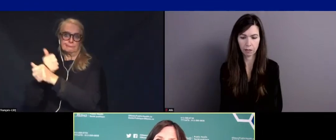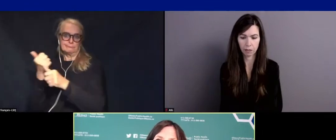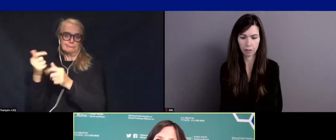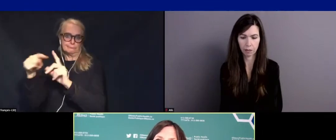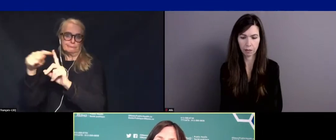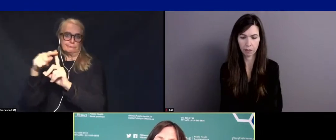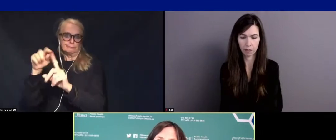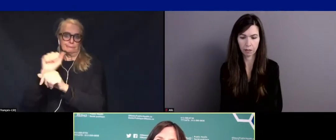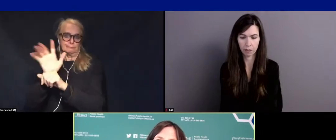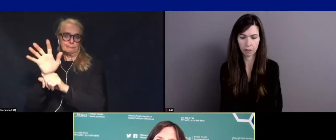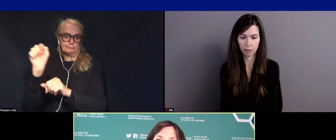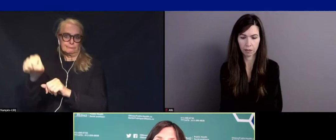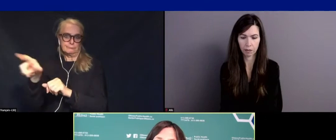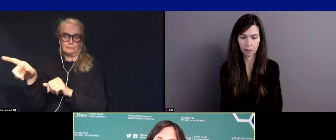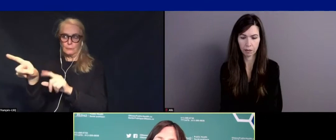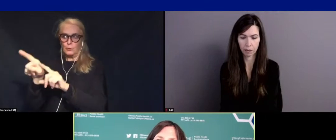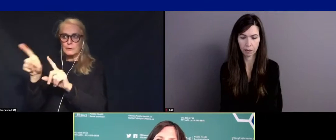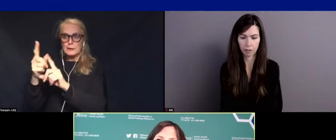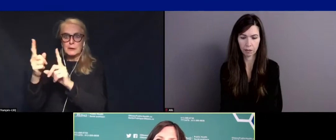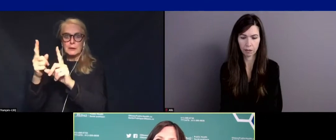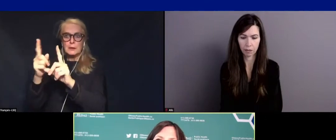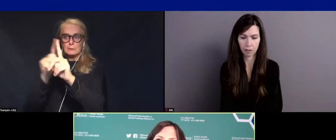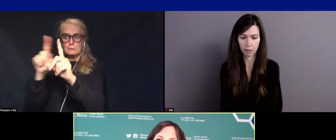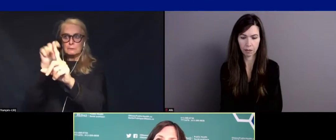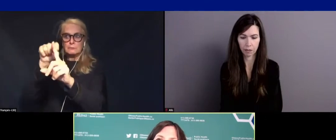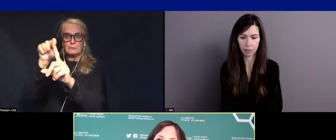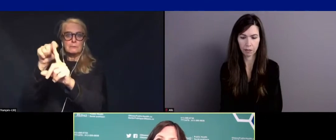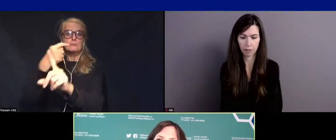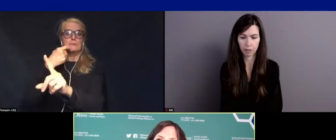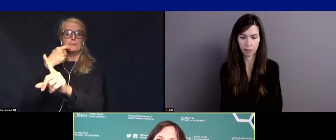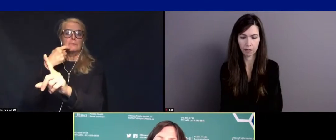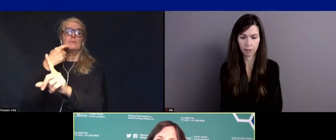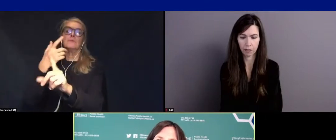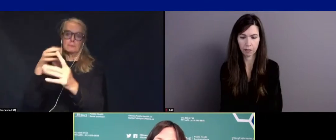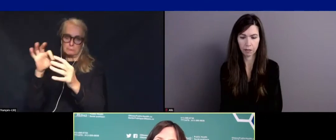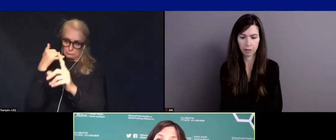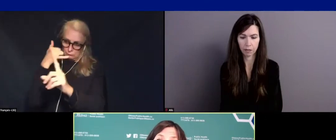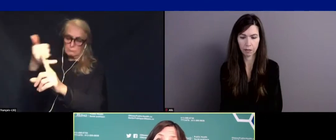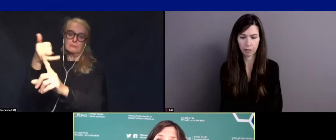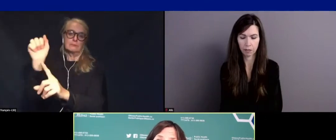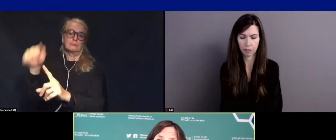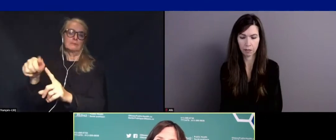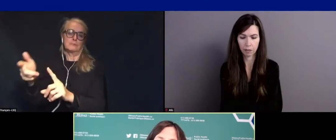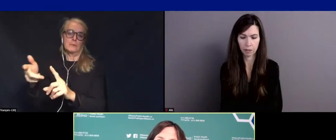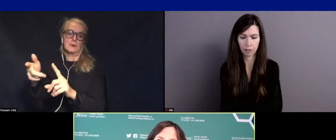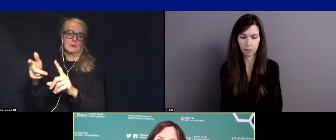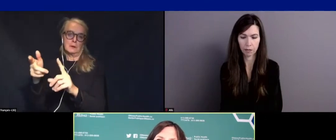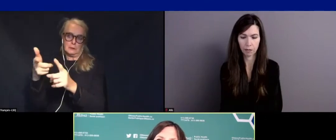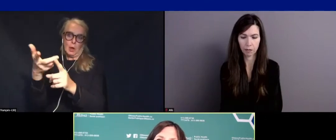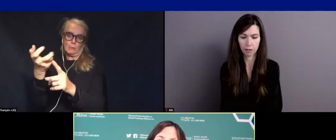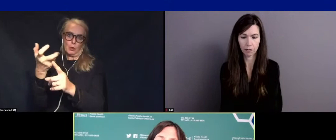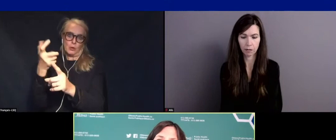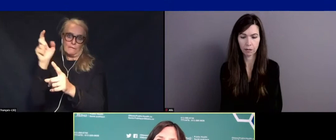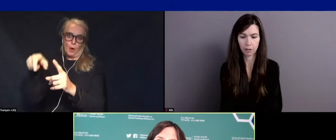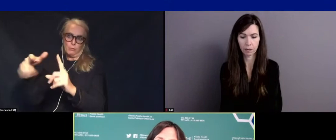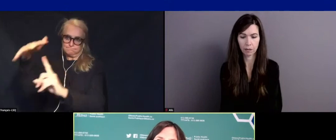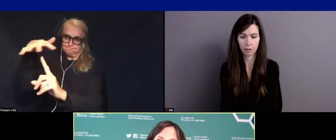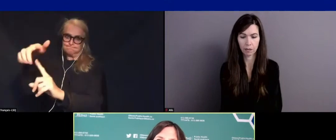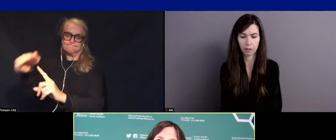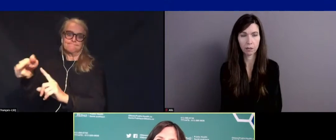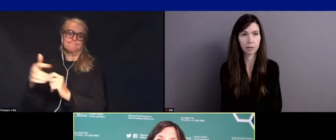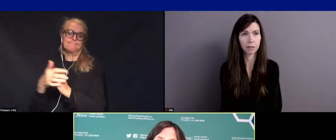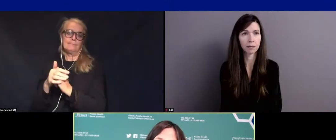qui est à risque et qui a besoin d'être isolé. On fait le